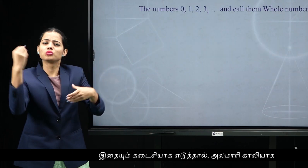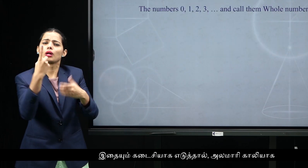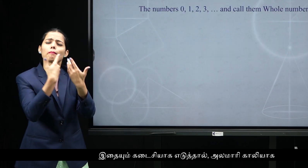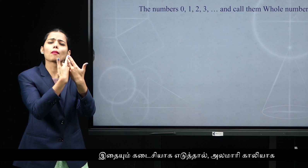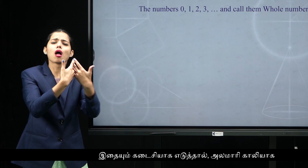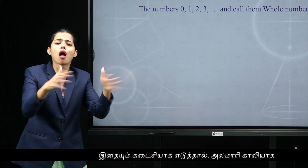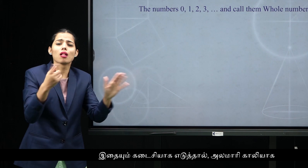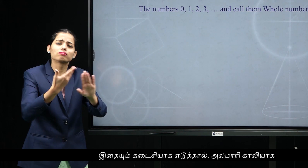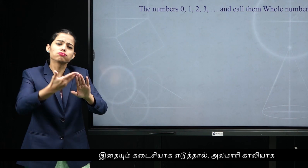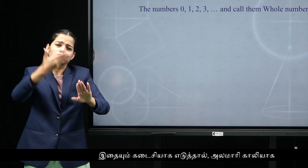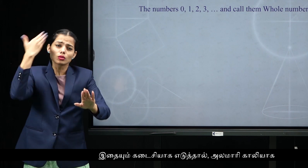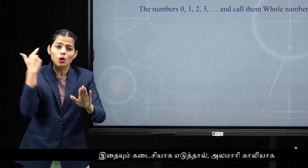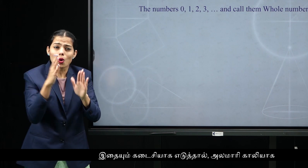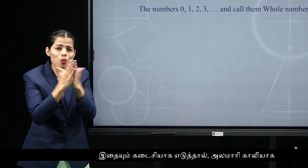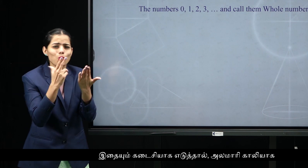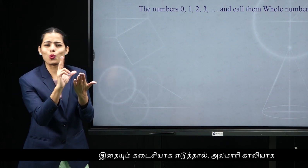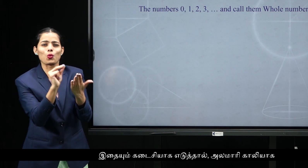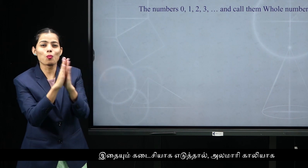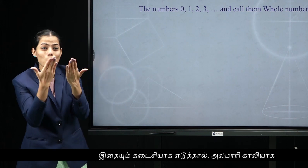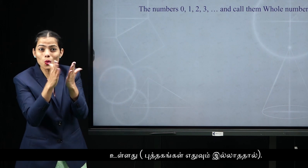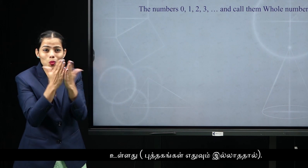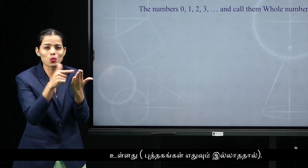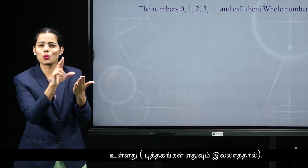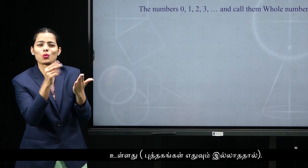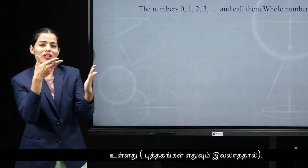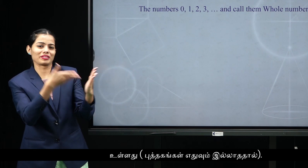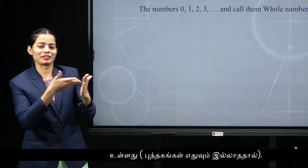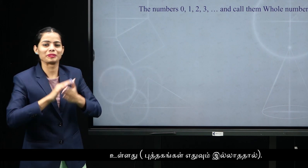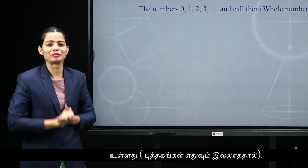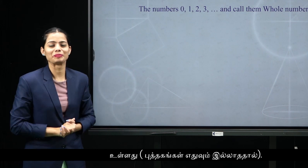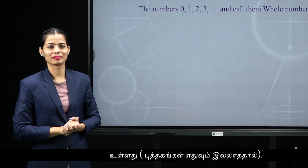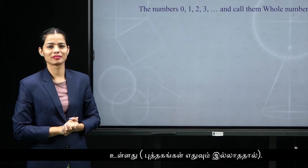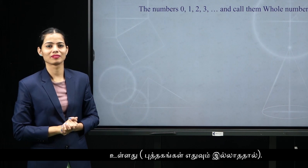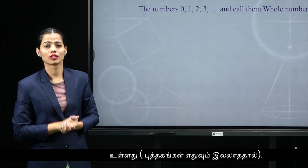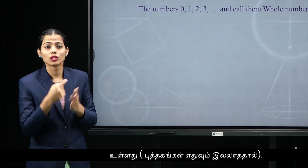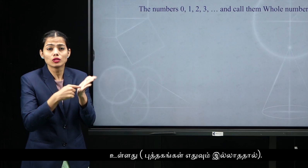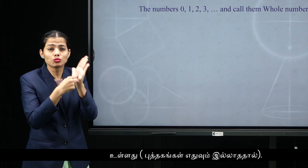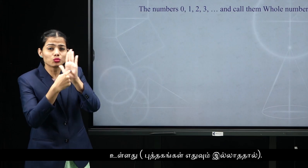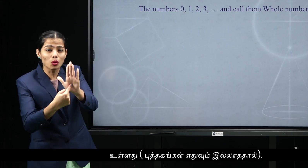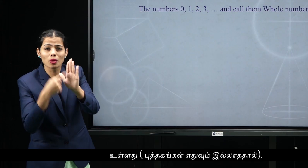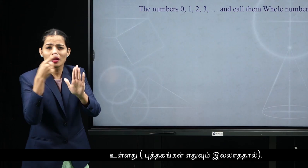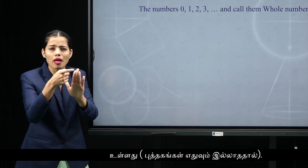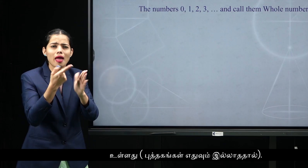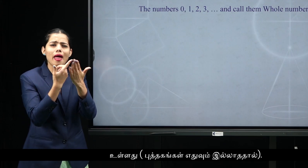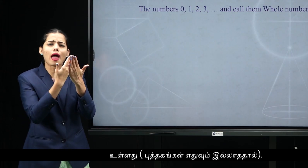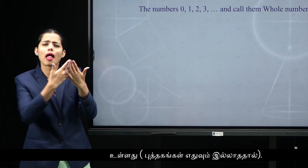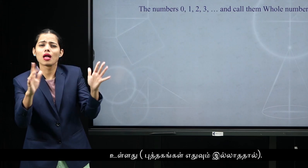அதாவது புத்தகங்கள் எதுவும் இல்லாததால். அத்தகைய சூழ்நிலையை குறிக்க 0 என்ற குறியீட்டை